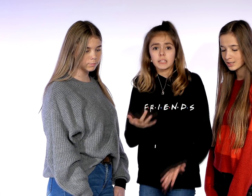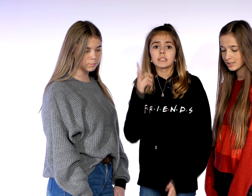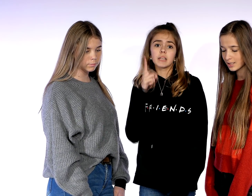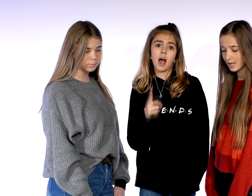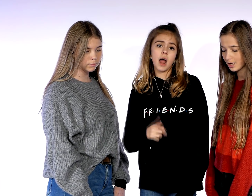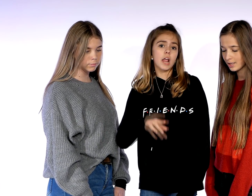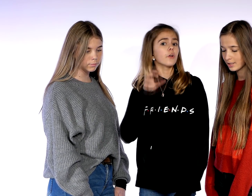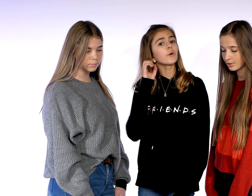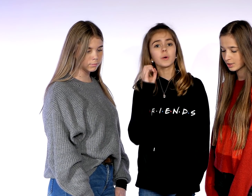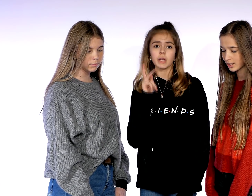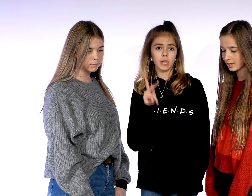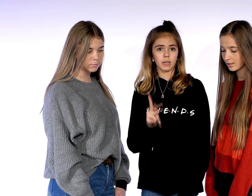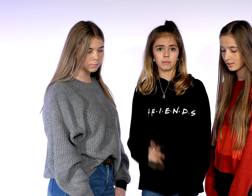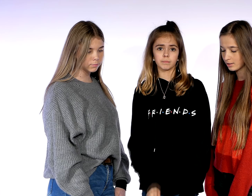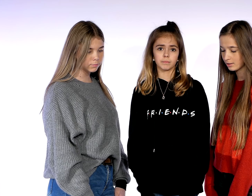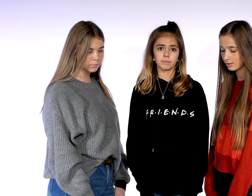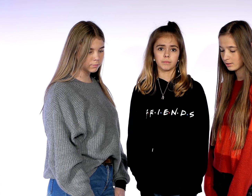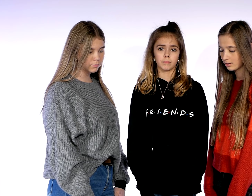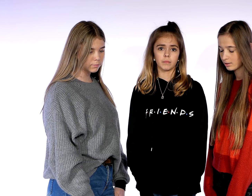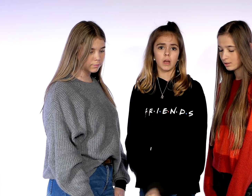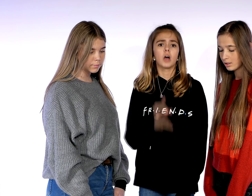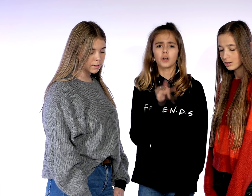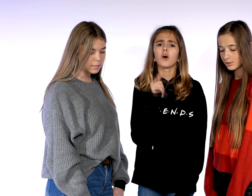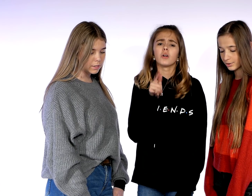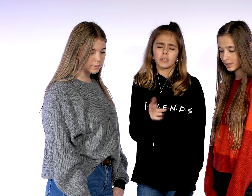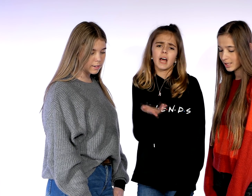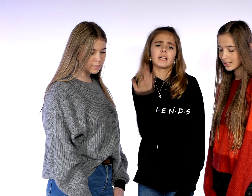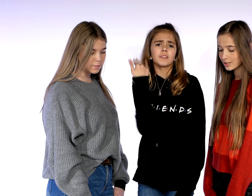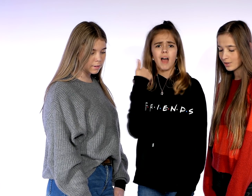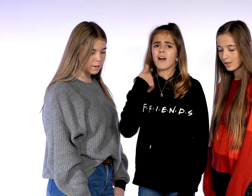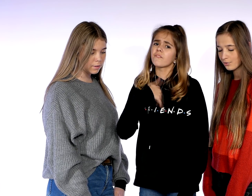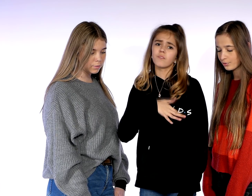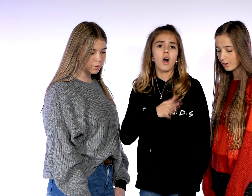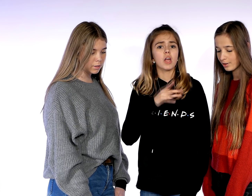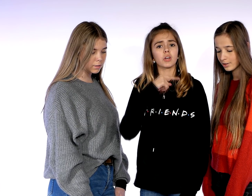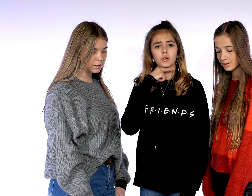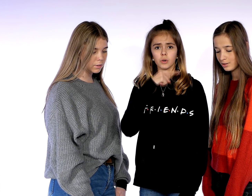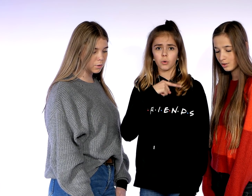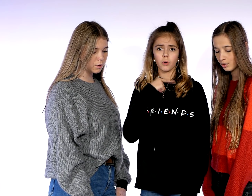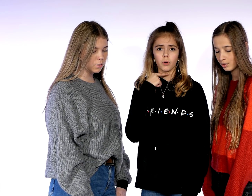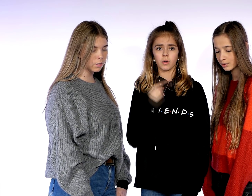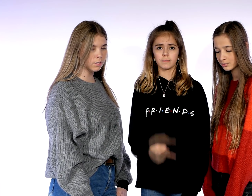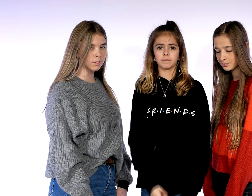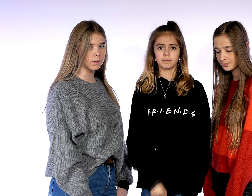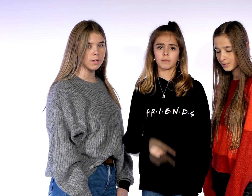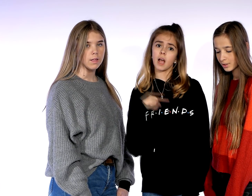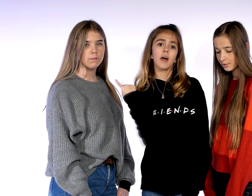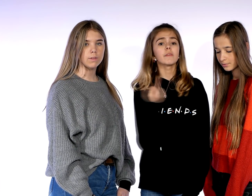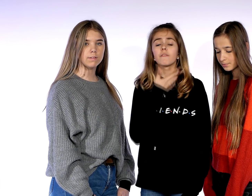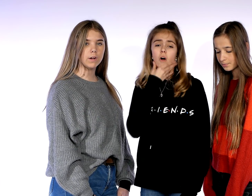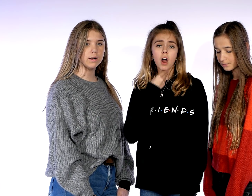es sei okay, doch das war voll gelogen. Wir